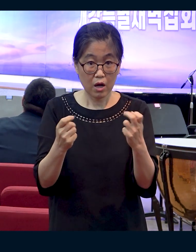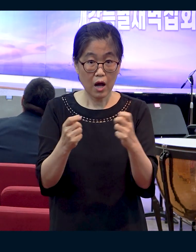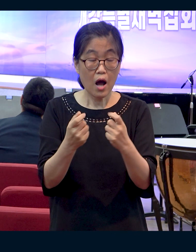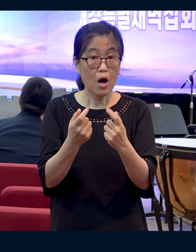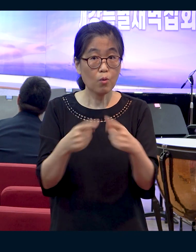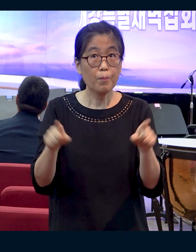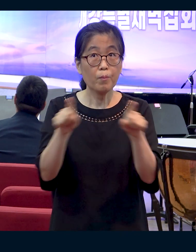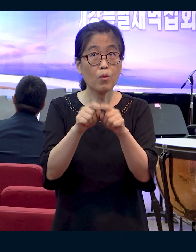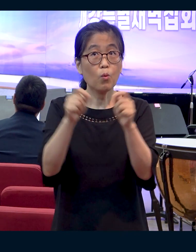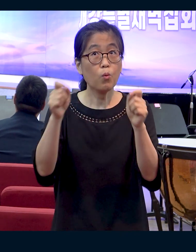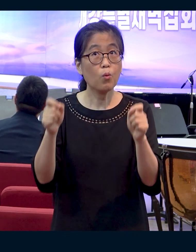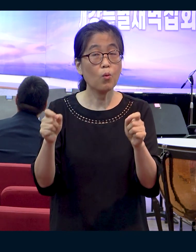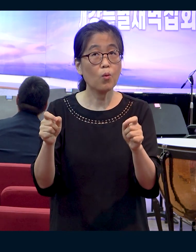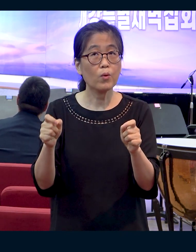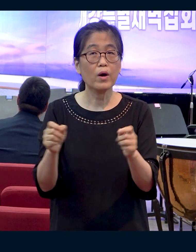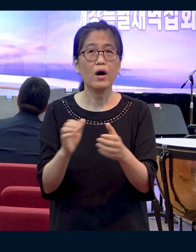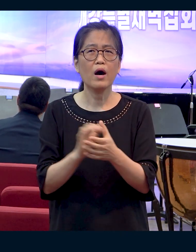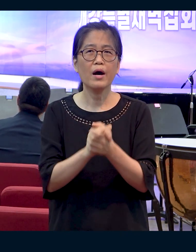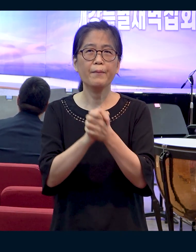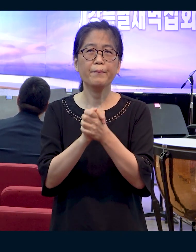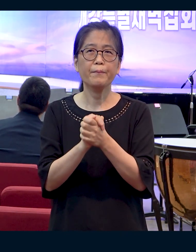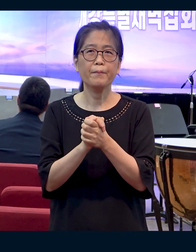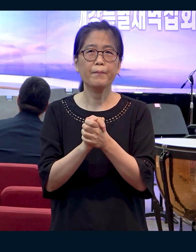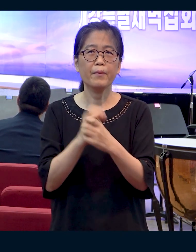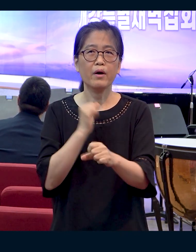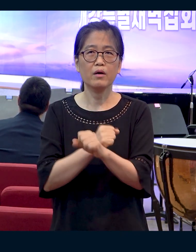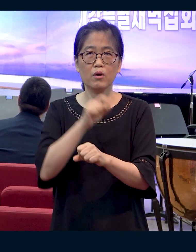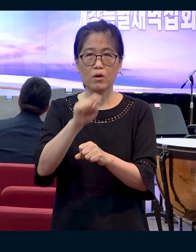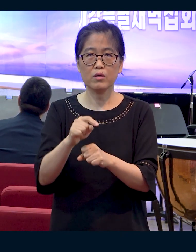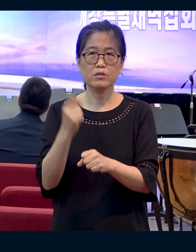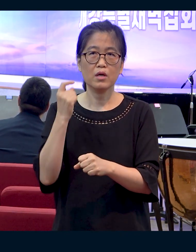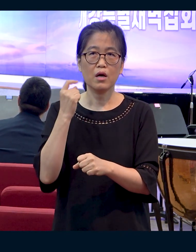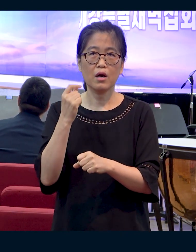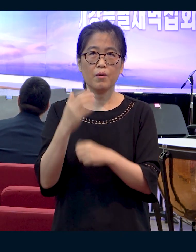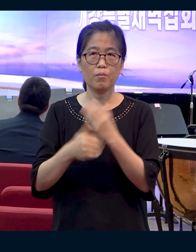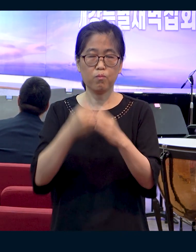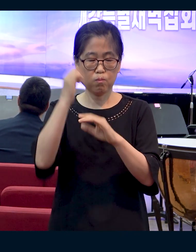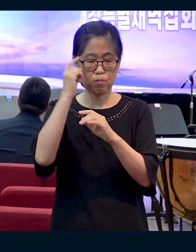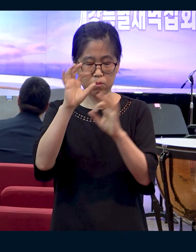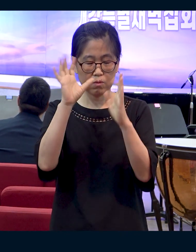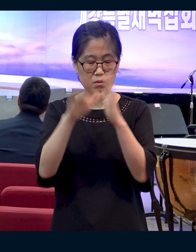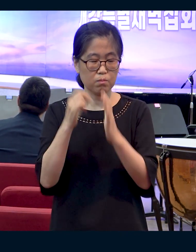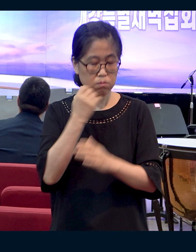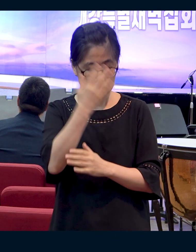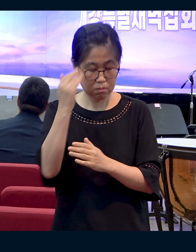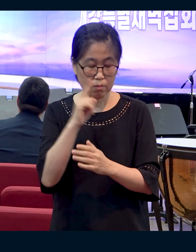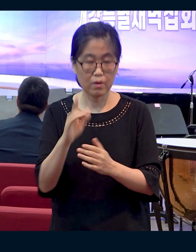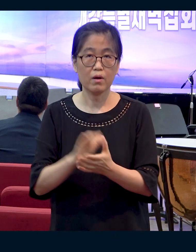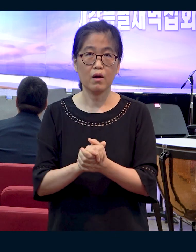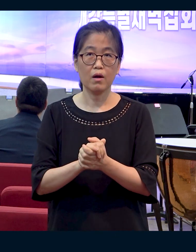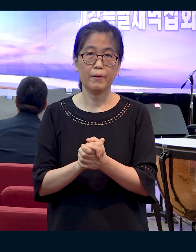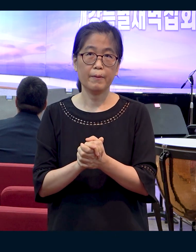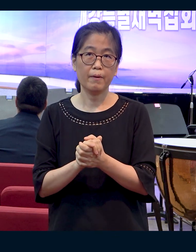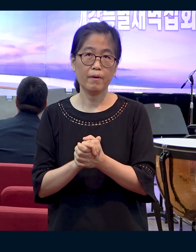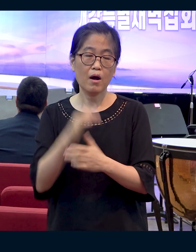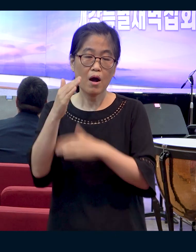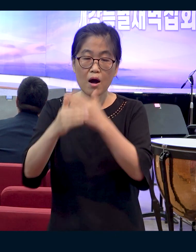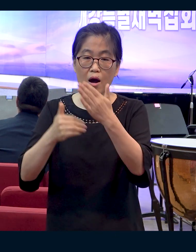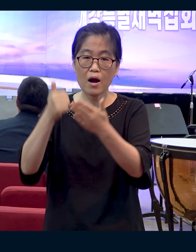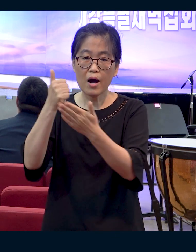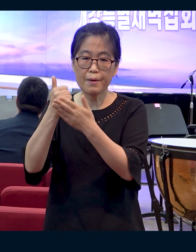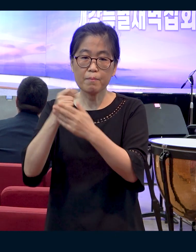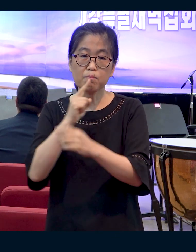아름다운고. 누가 말했다? 하나님 말씀하셨다. 여러 가지 해석이 있지만 하나님 말씀하셨다. 그게 가장